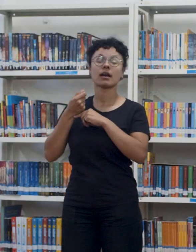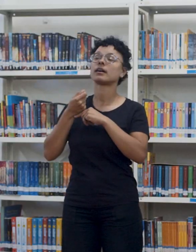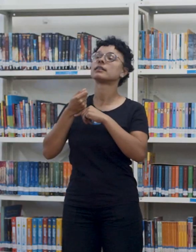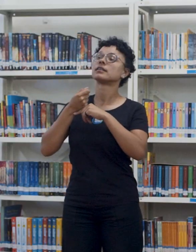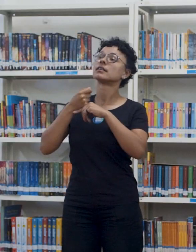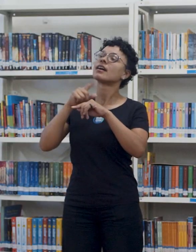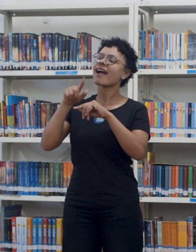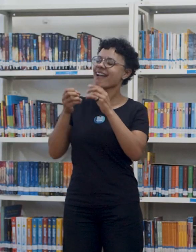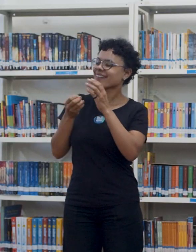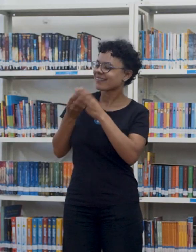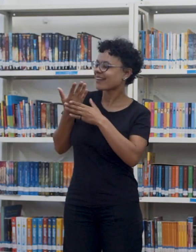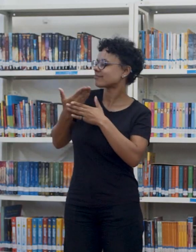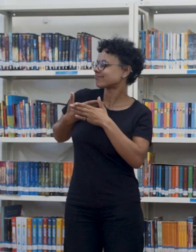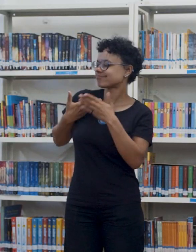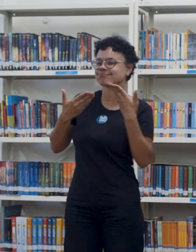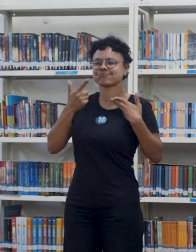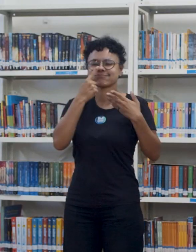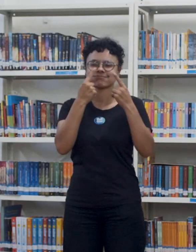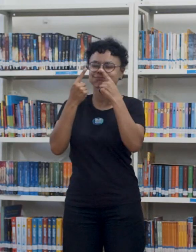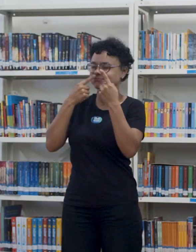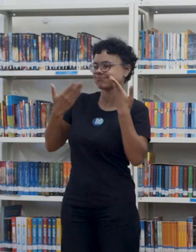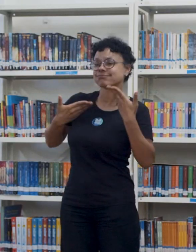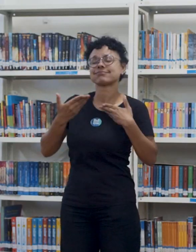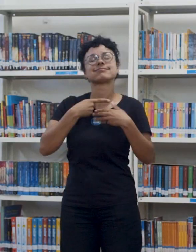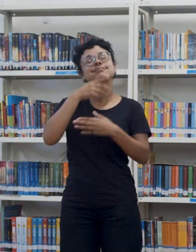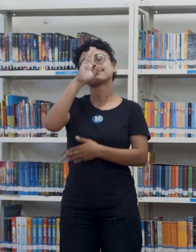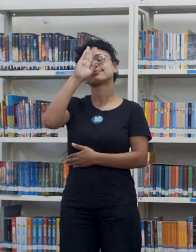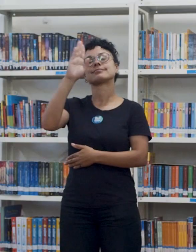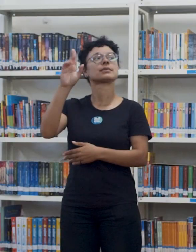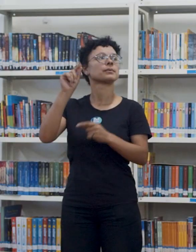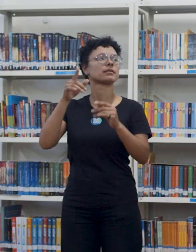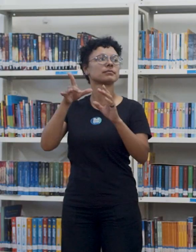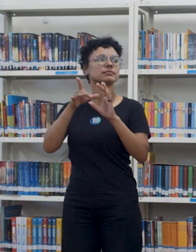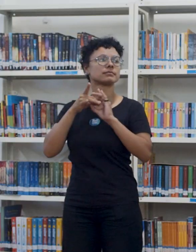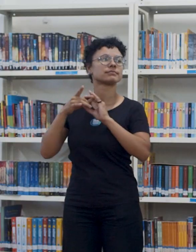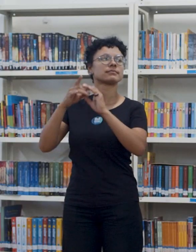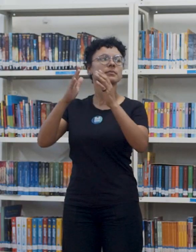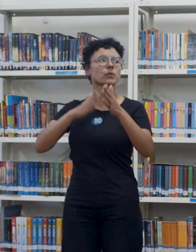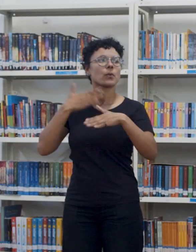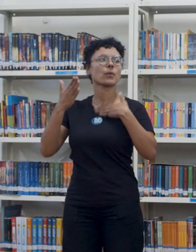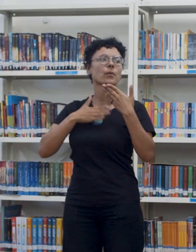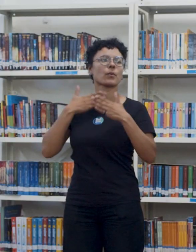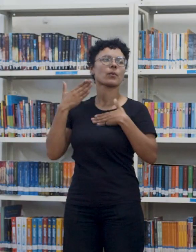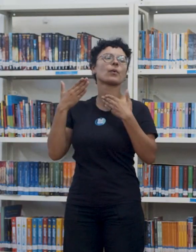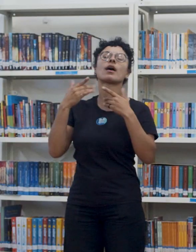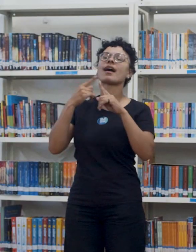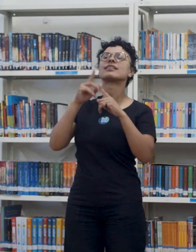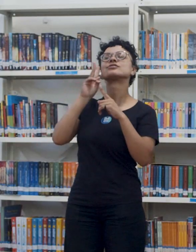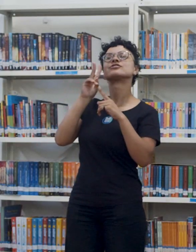fazer amigos. E o melhor de tudo, nos surpreender com